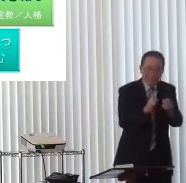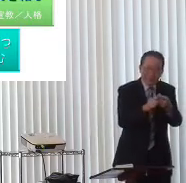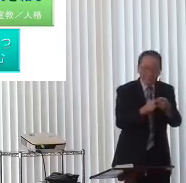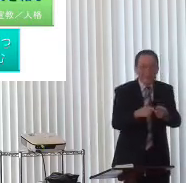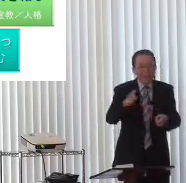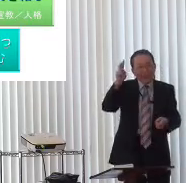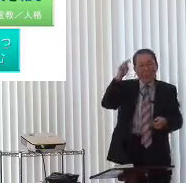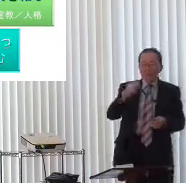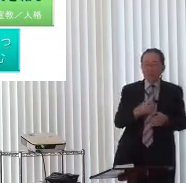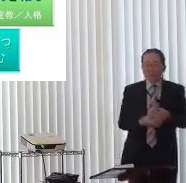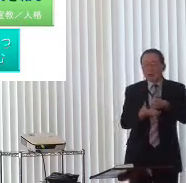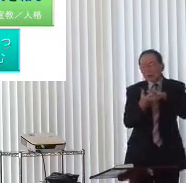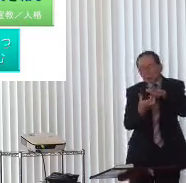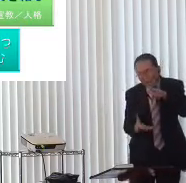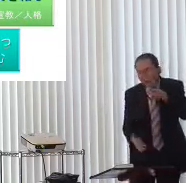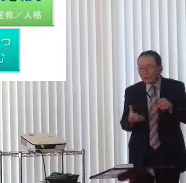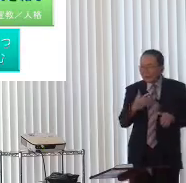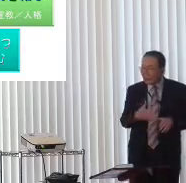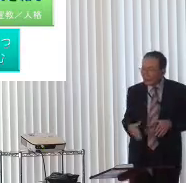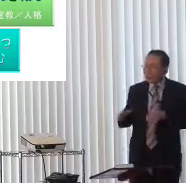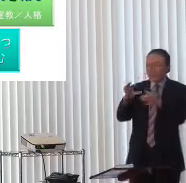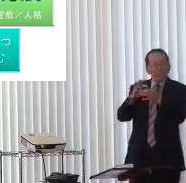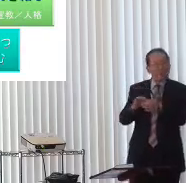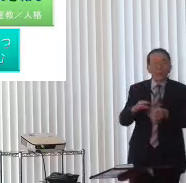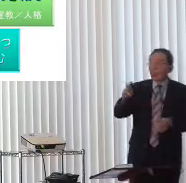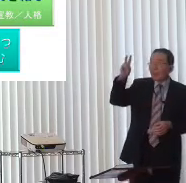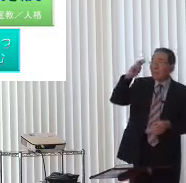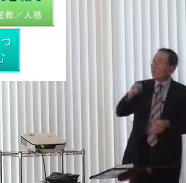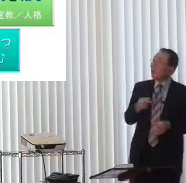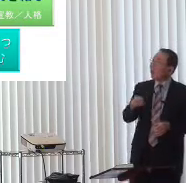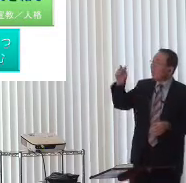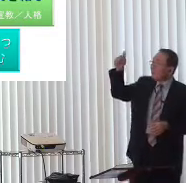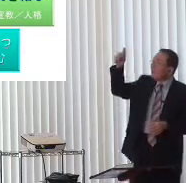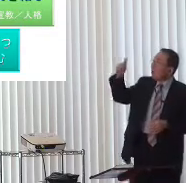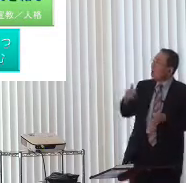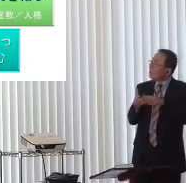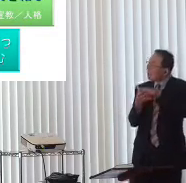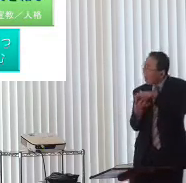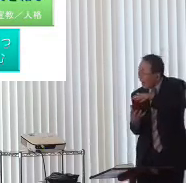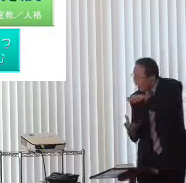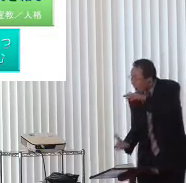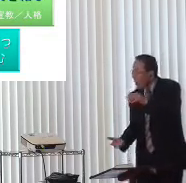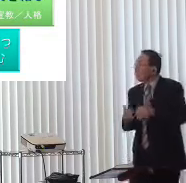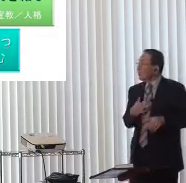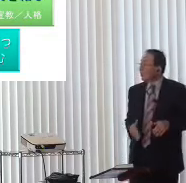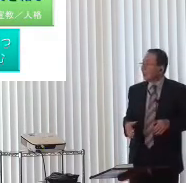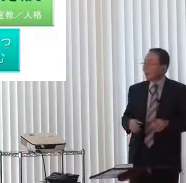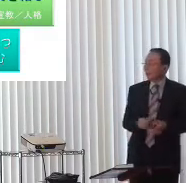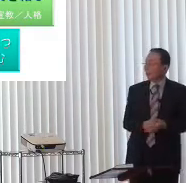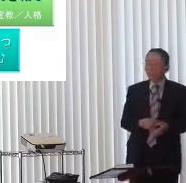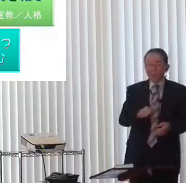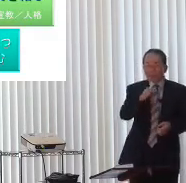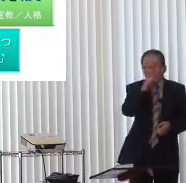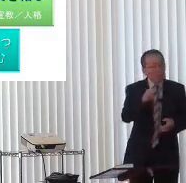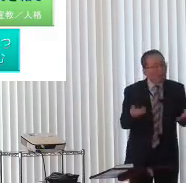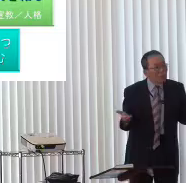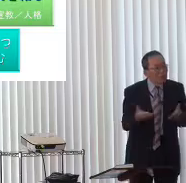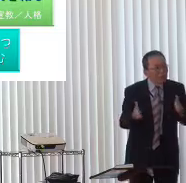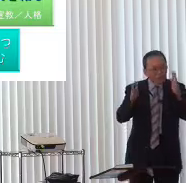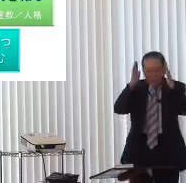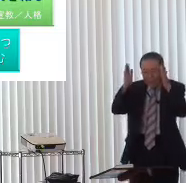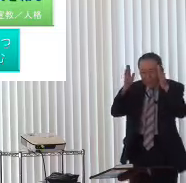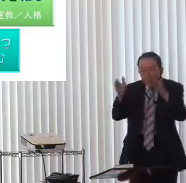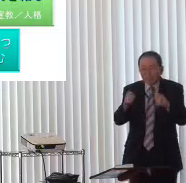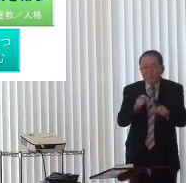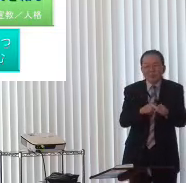神様を深く知る、この1年神様を深く知る年にしよう、あるいは良い技に励む年にしよう、